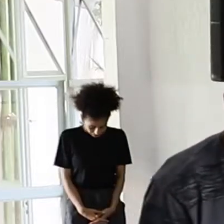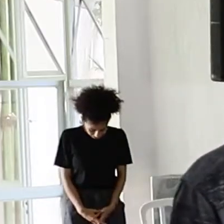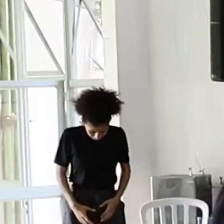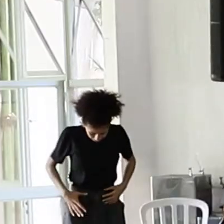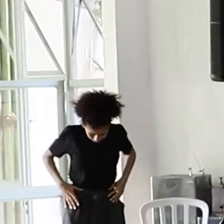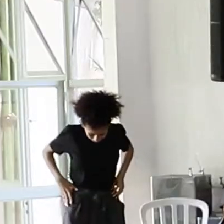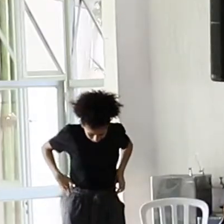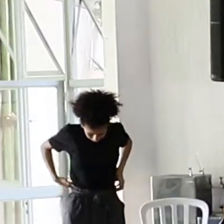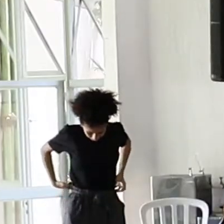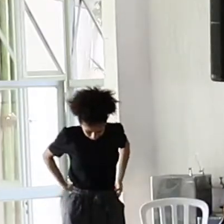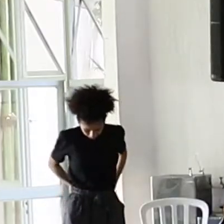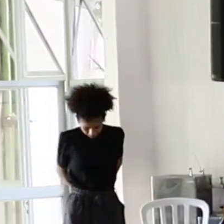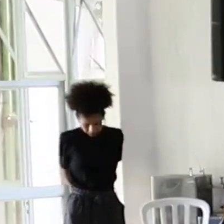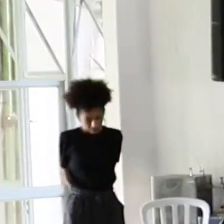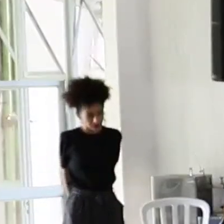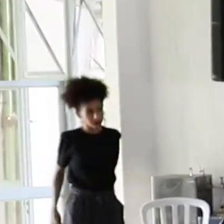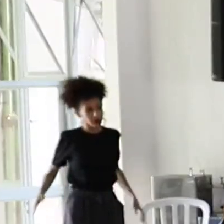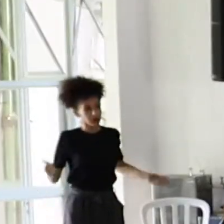a